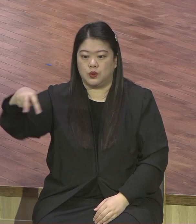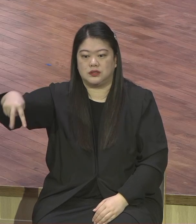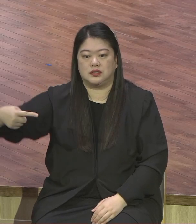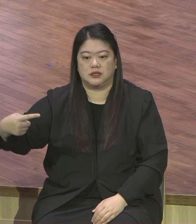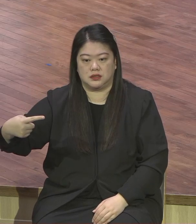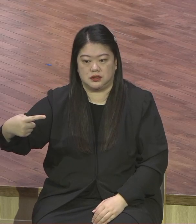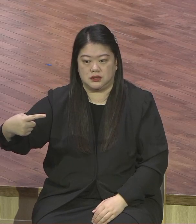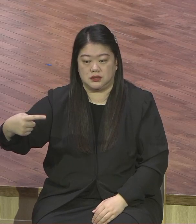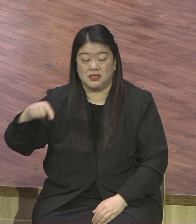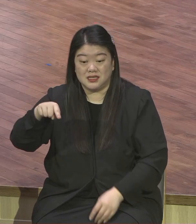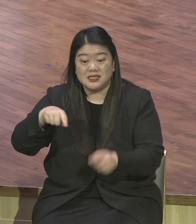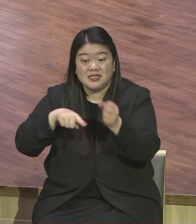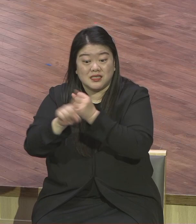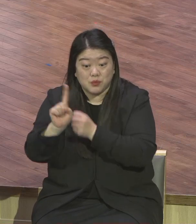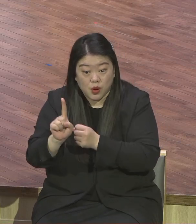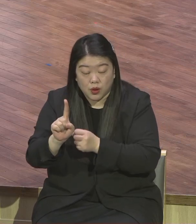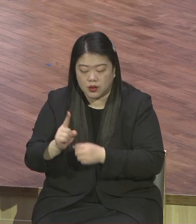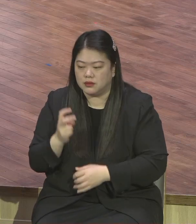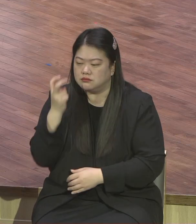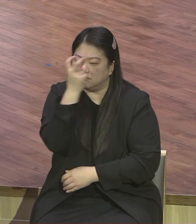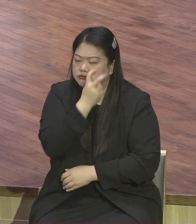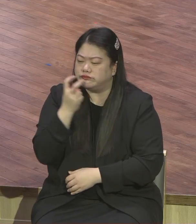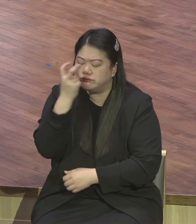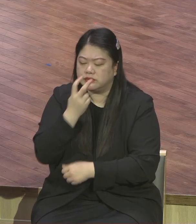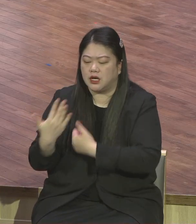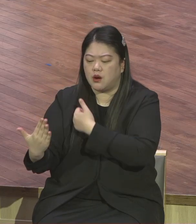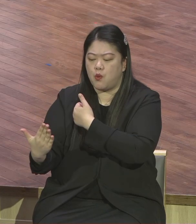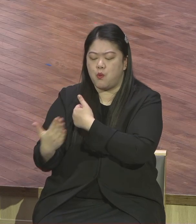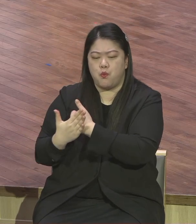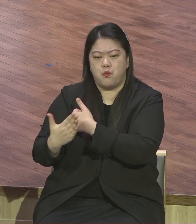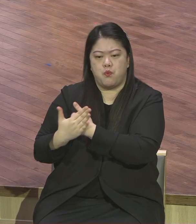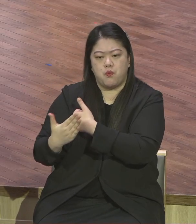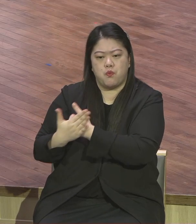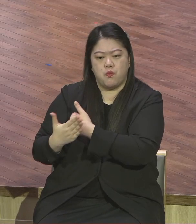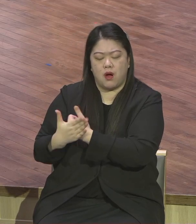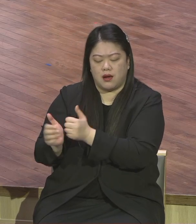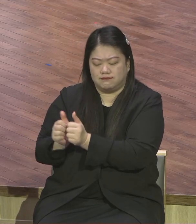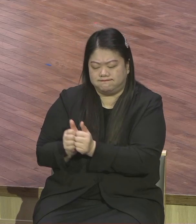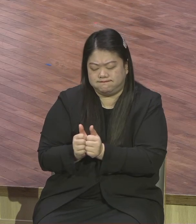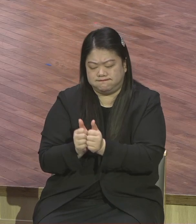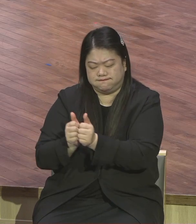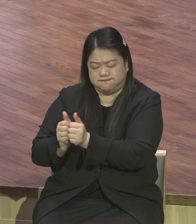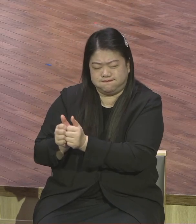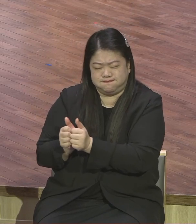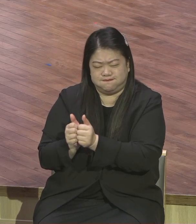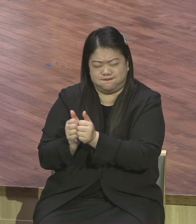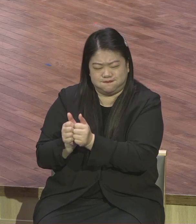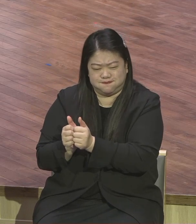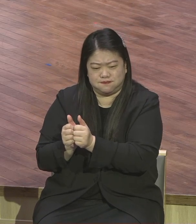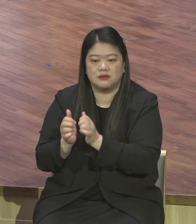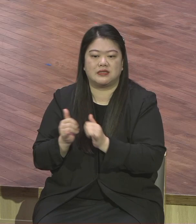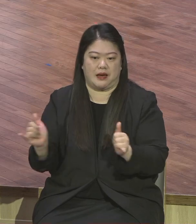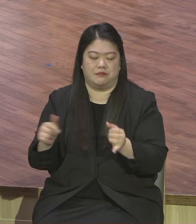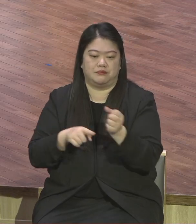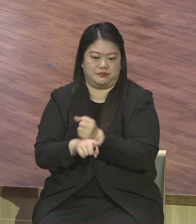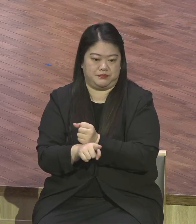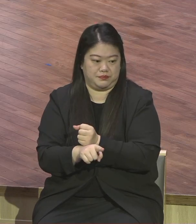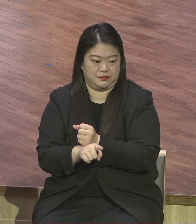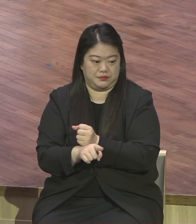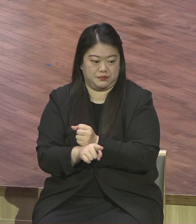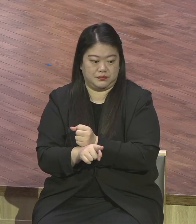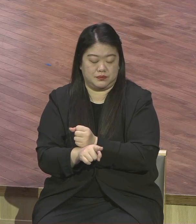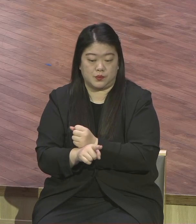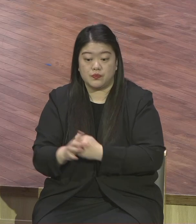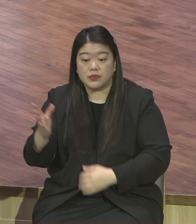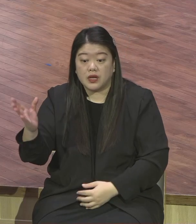곁에서 우리를 돕기 위해 함께 하시는 분 그런 뜻이에요. 성령은 우리를